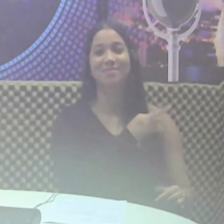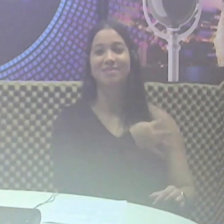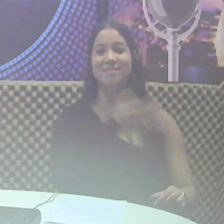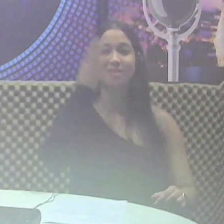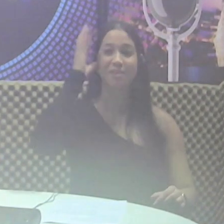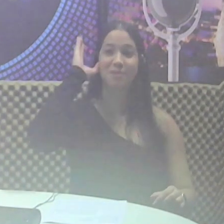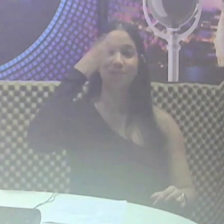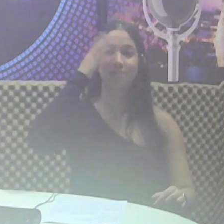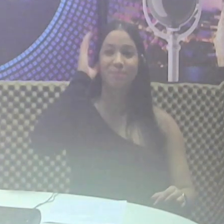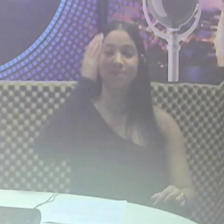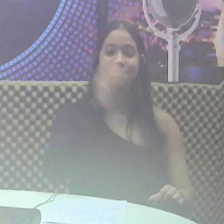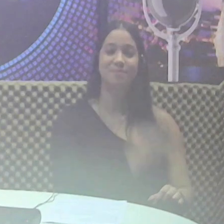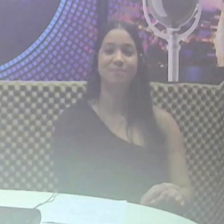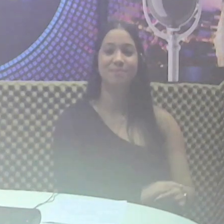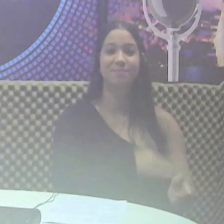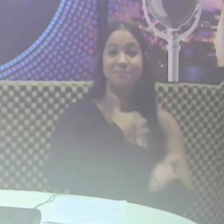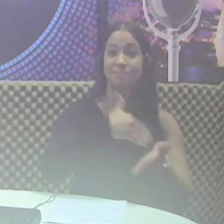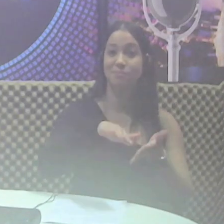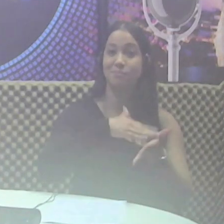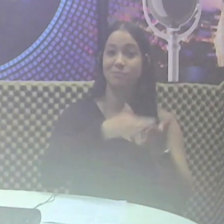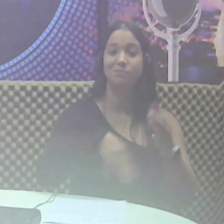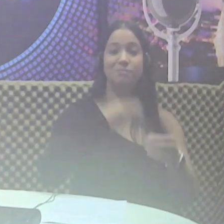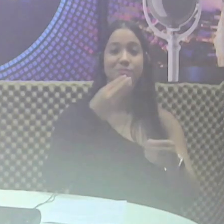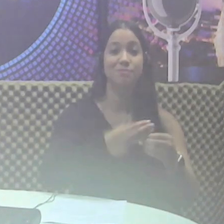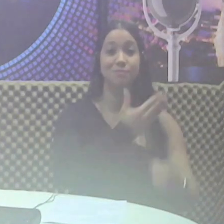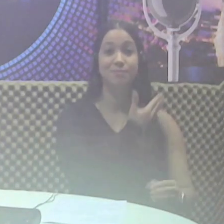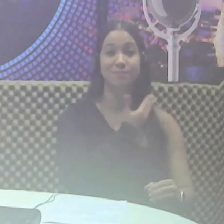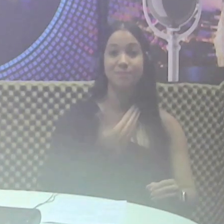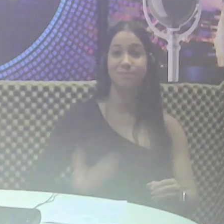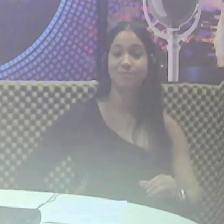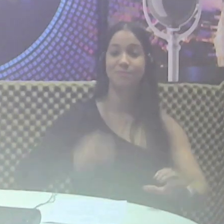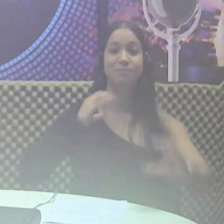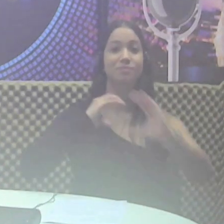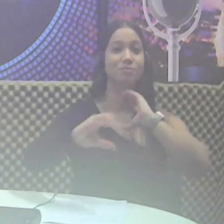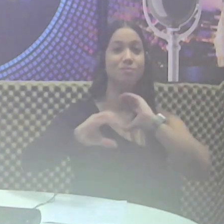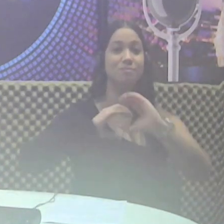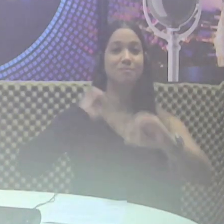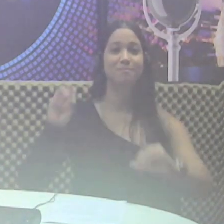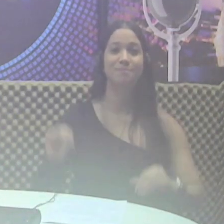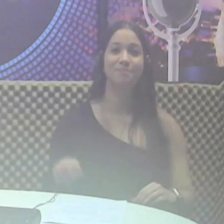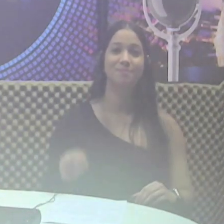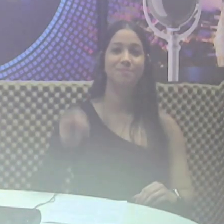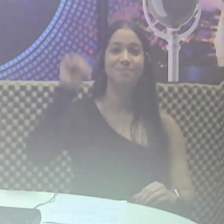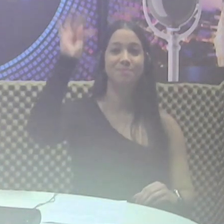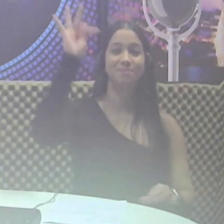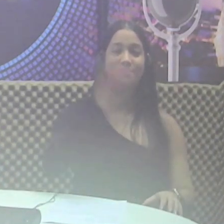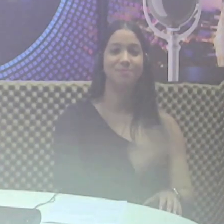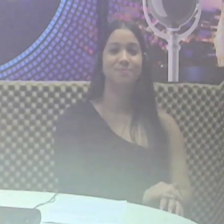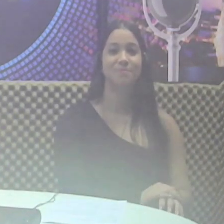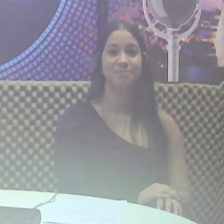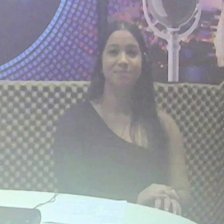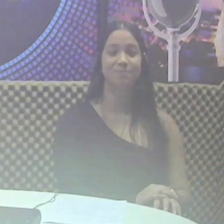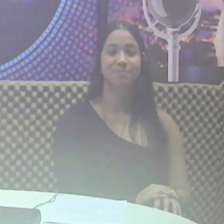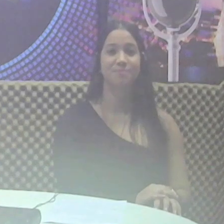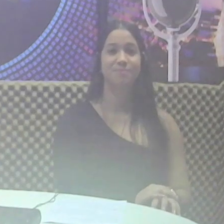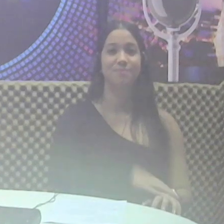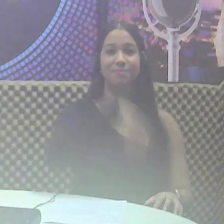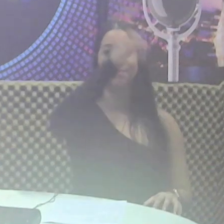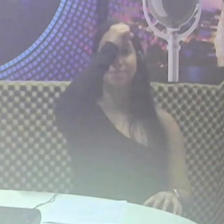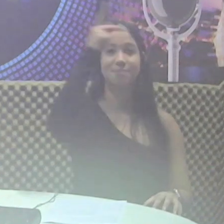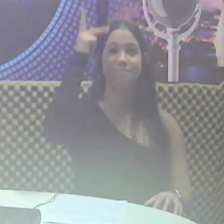Responsável técnico, Cristiano Silva. Secretário Municipal de Governo e Comunicação, Marco Túlio de Castro